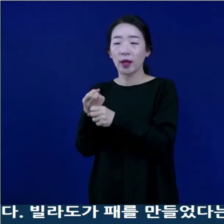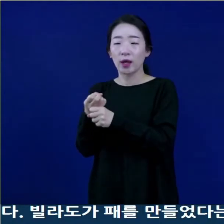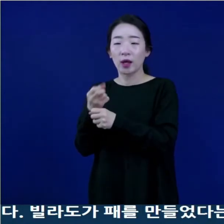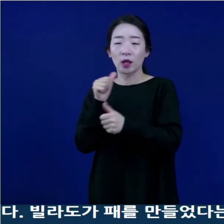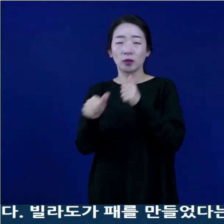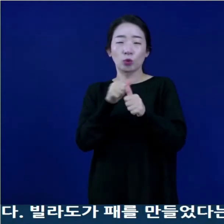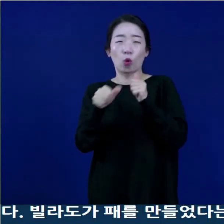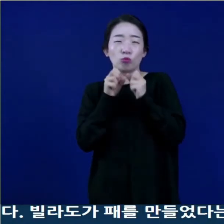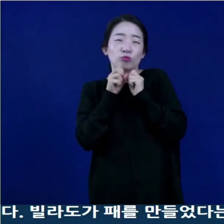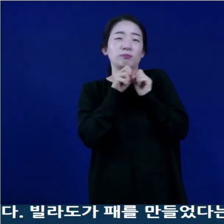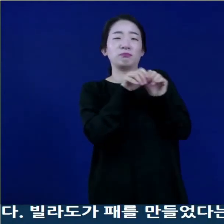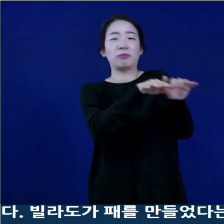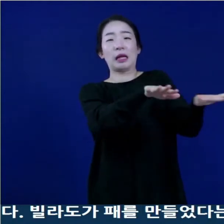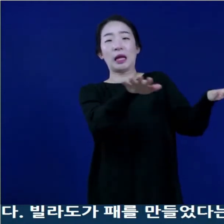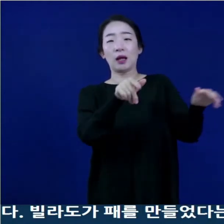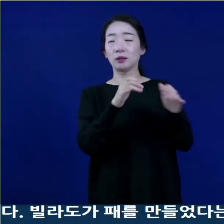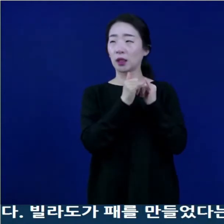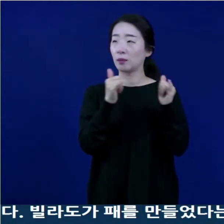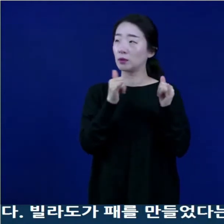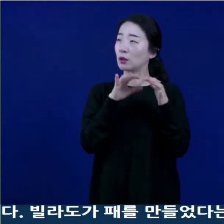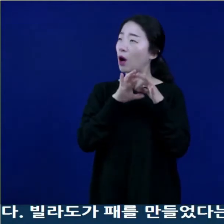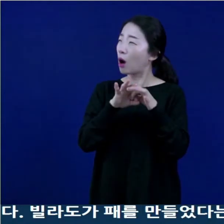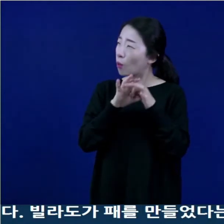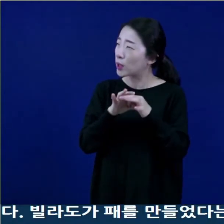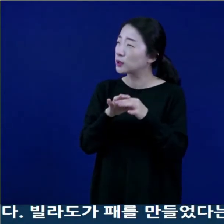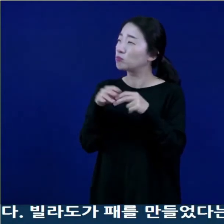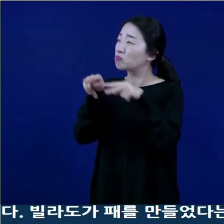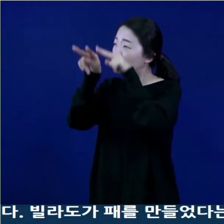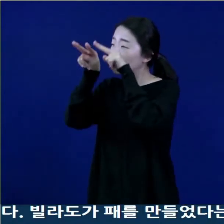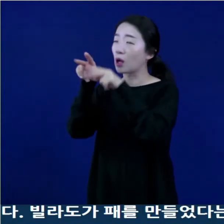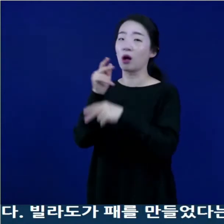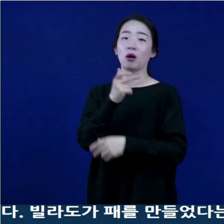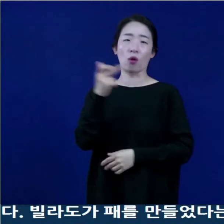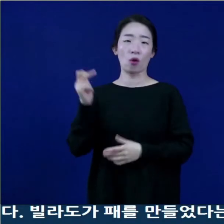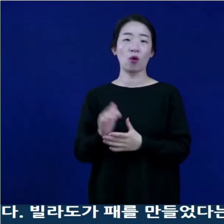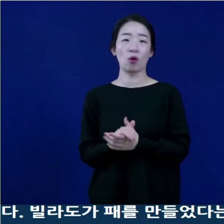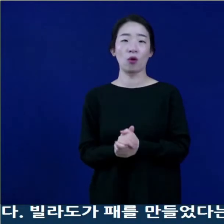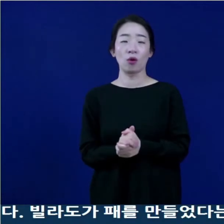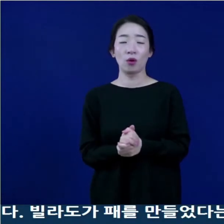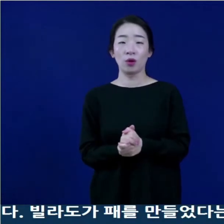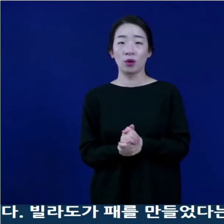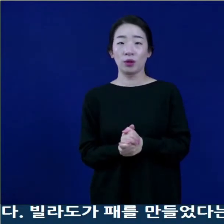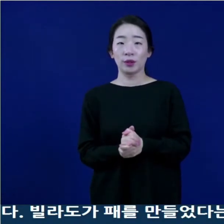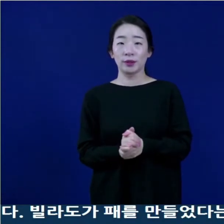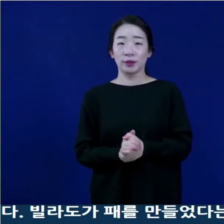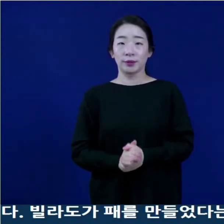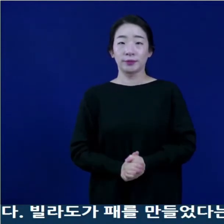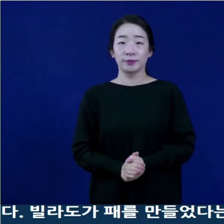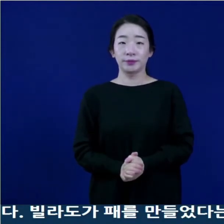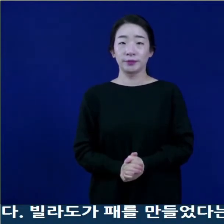그 패에 대한 관심은 더욱더 커졌을 것으로 판단이 되어집니다.